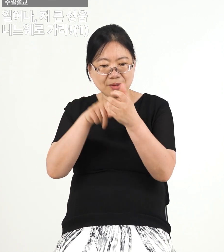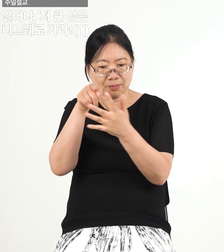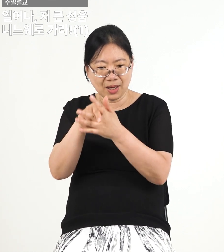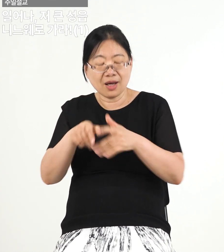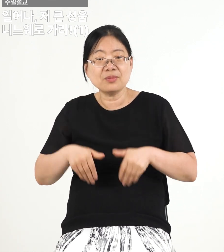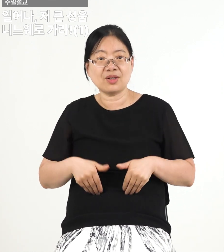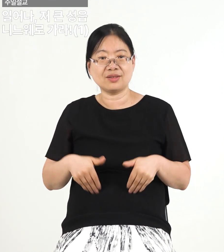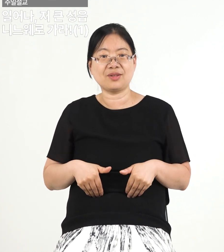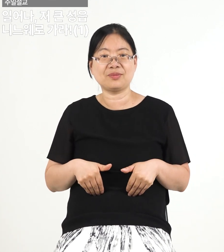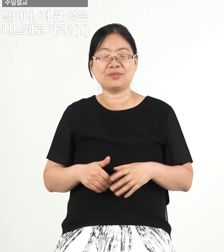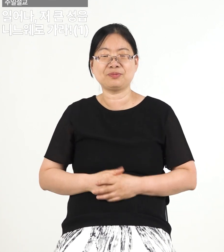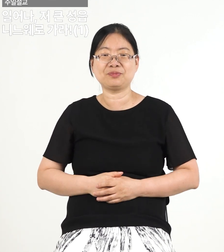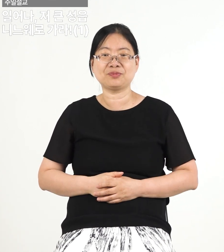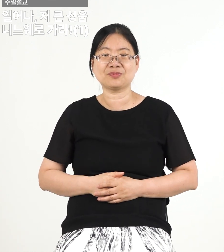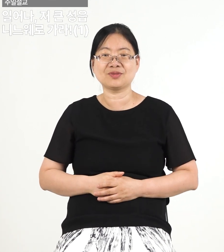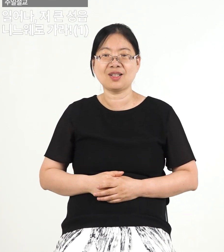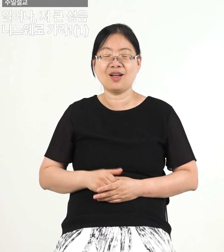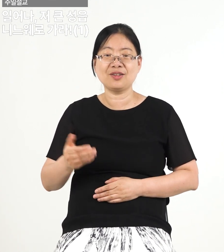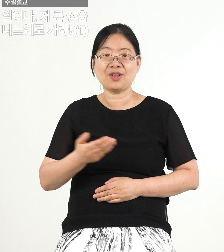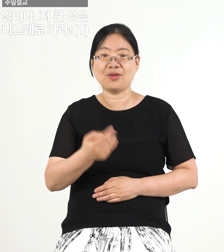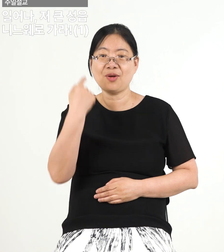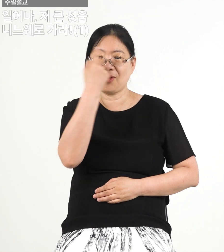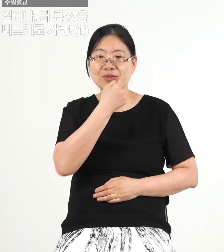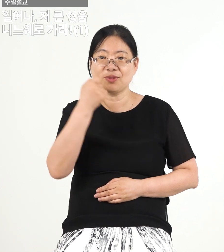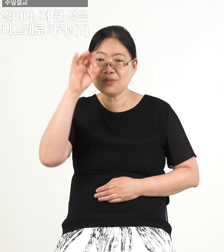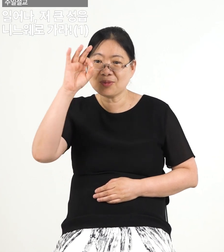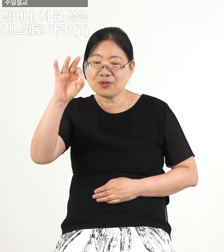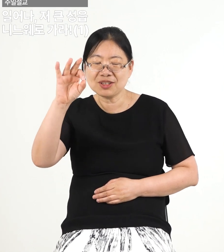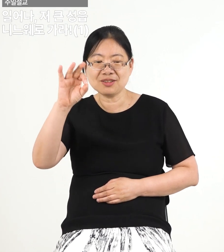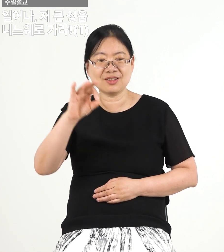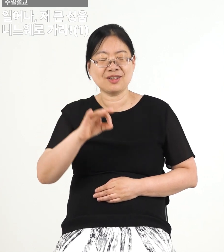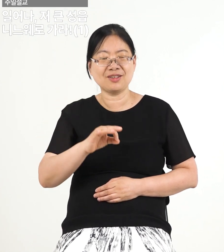그냥 혼자 해라. 그래서 그런 표정 같아서 제가 혼자 할게요.